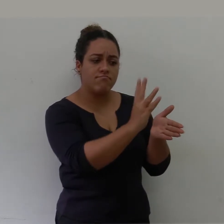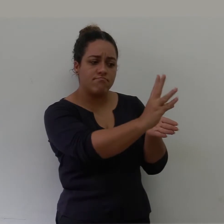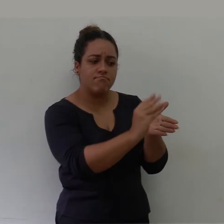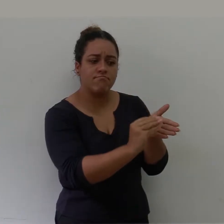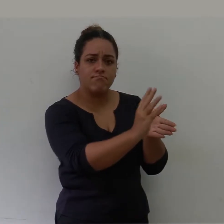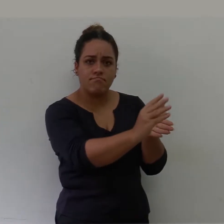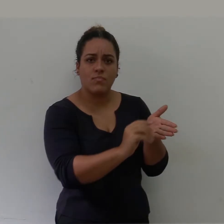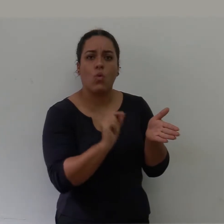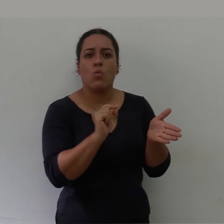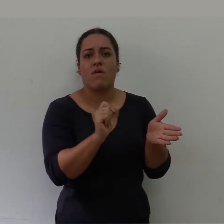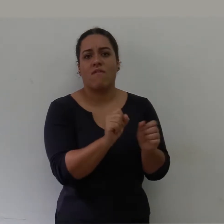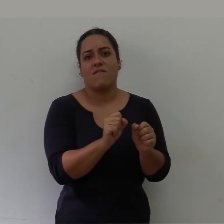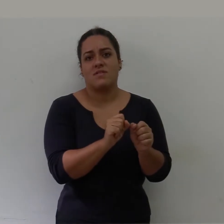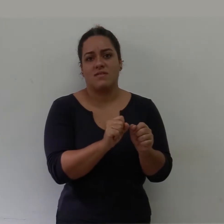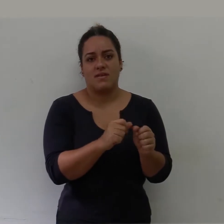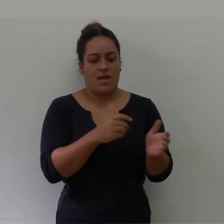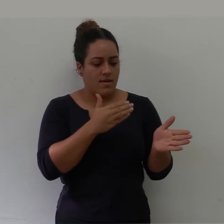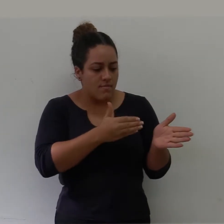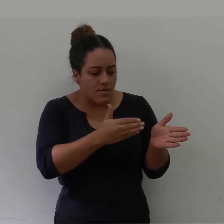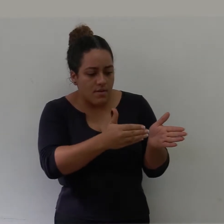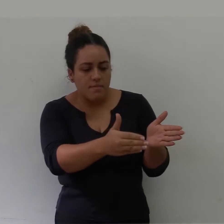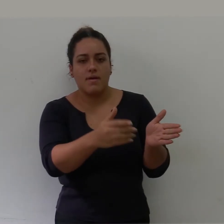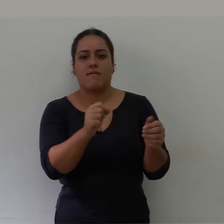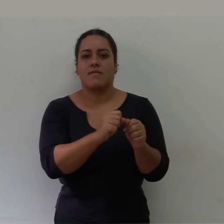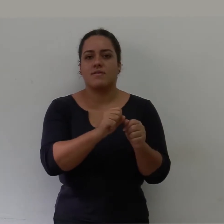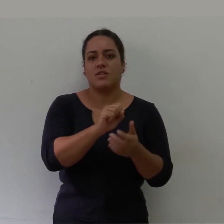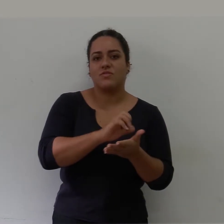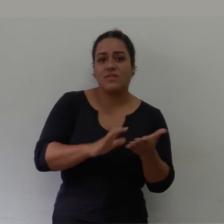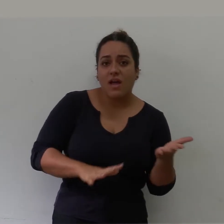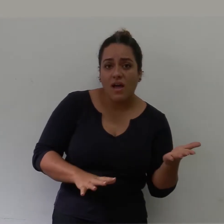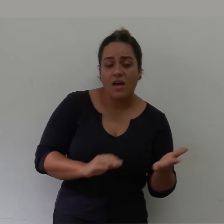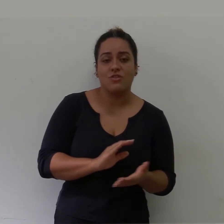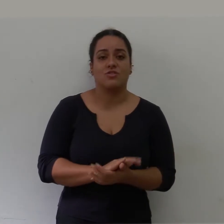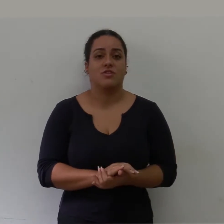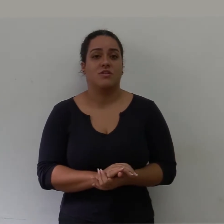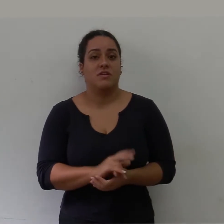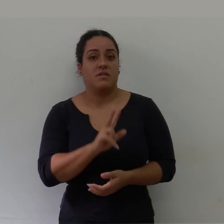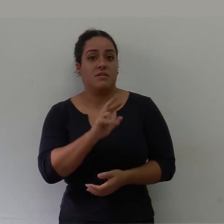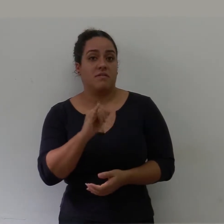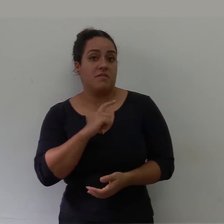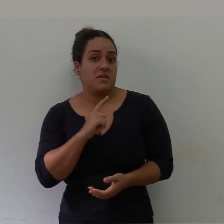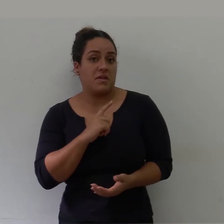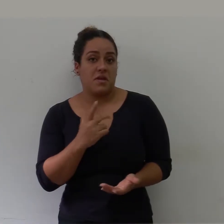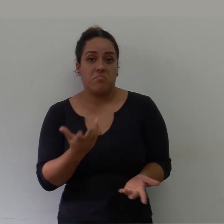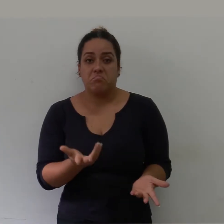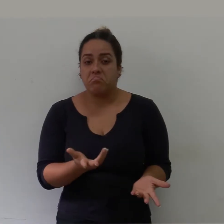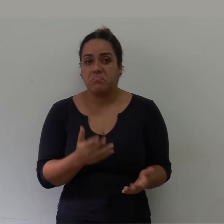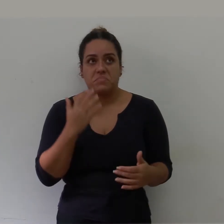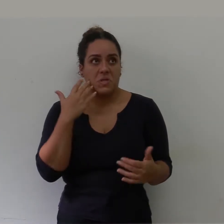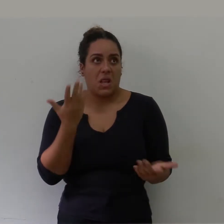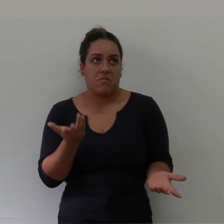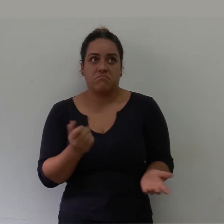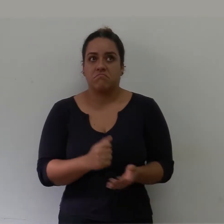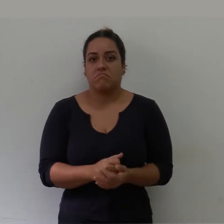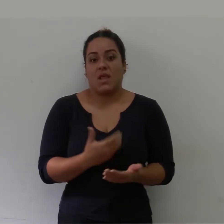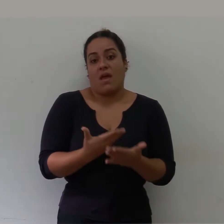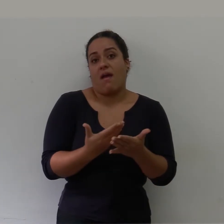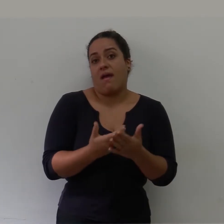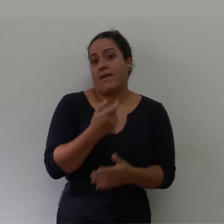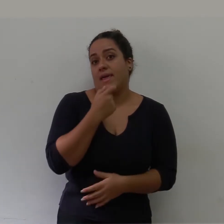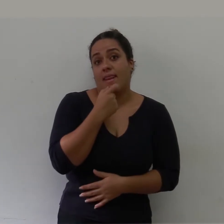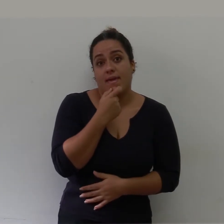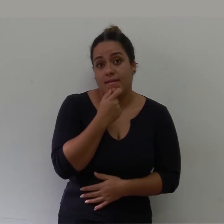com ele. Aí a gente sabe que ele vai fazer algumas atividades, vai ter, sei lá, aula